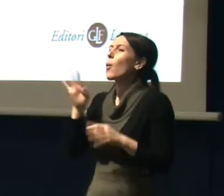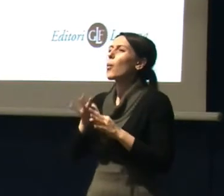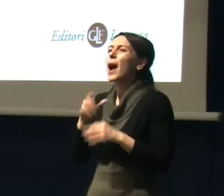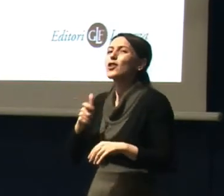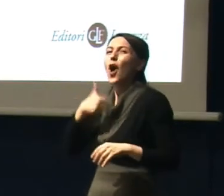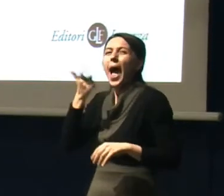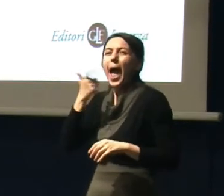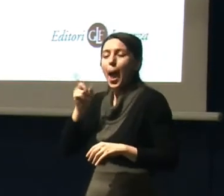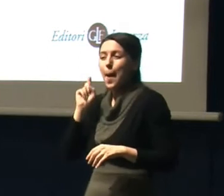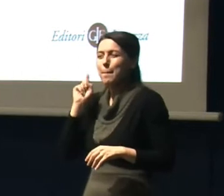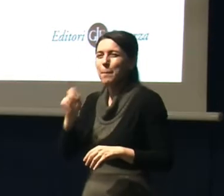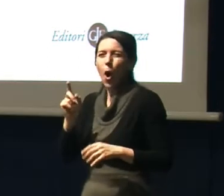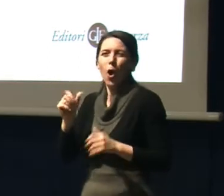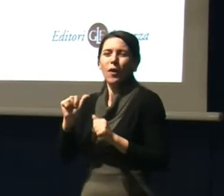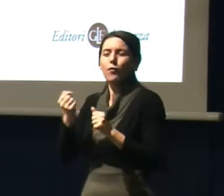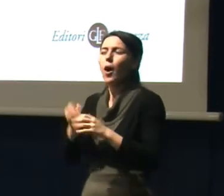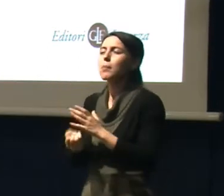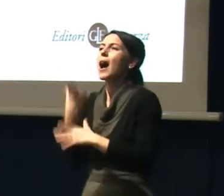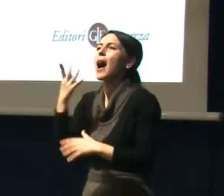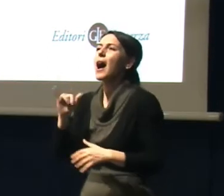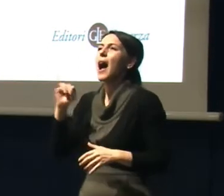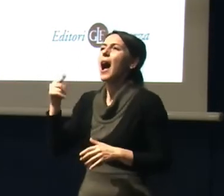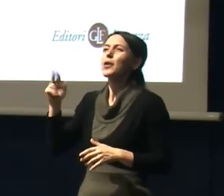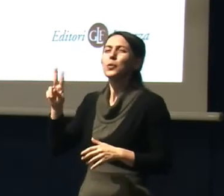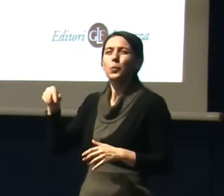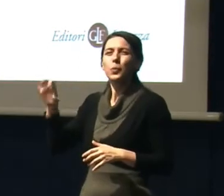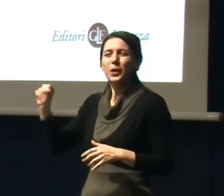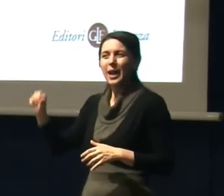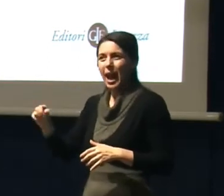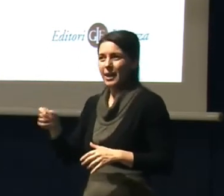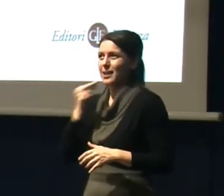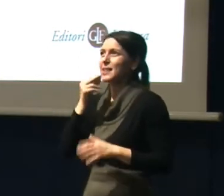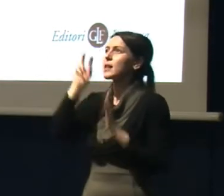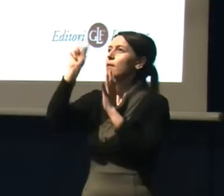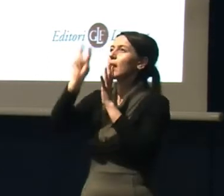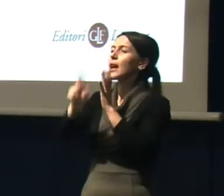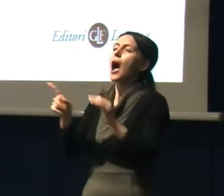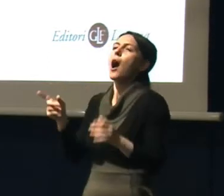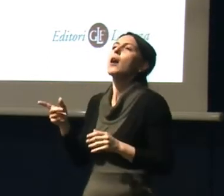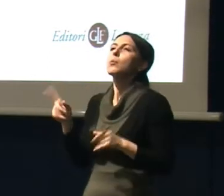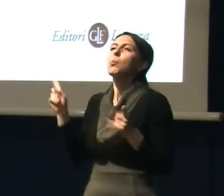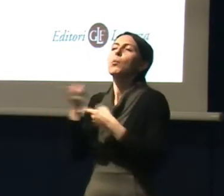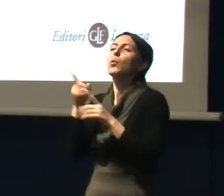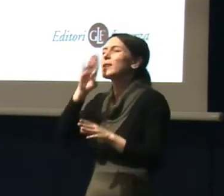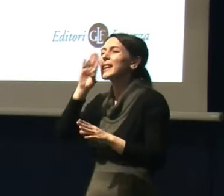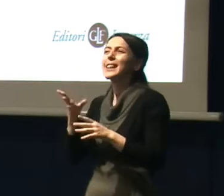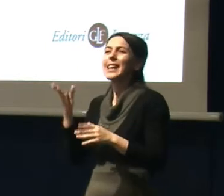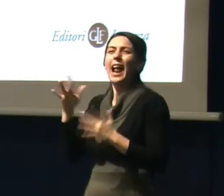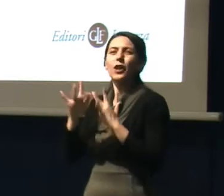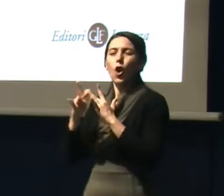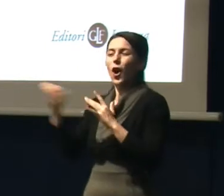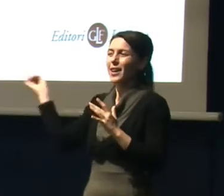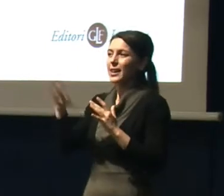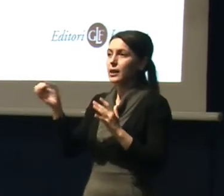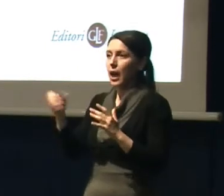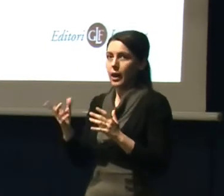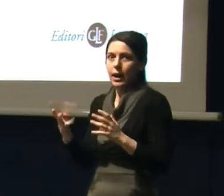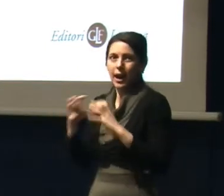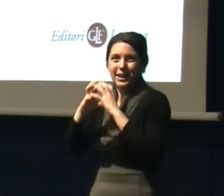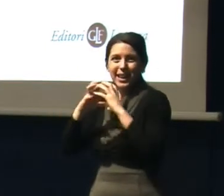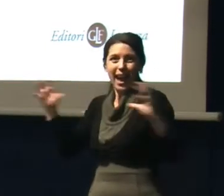apple con itunes con l'appstore con le app e itunes per scaricare la musica da internet le case discografiche